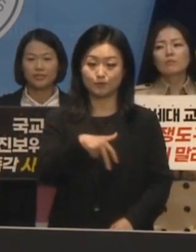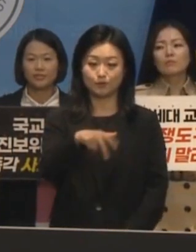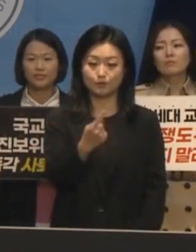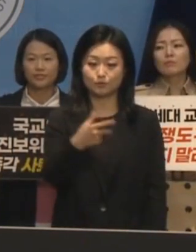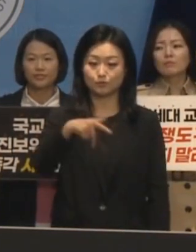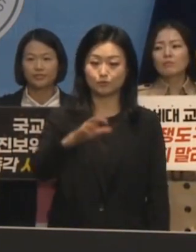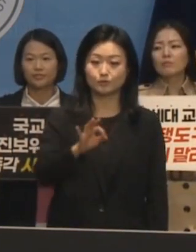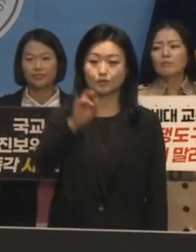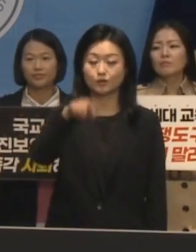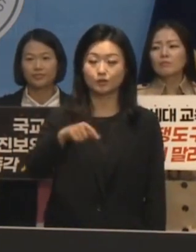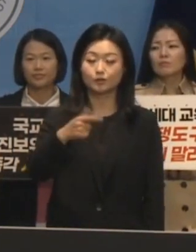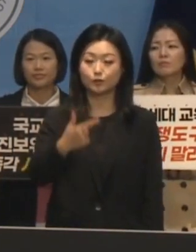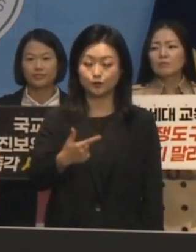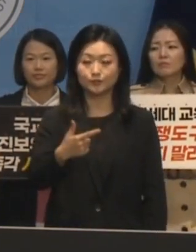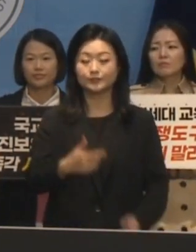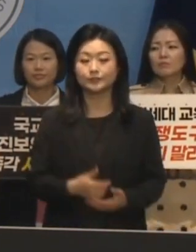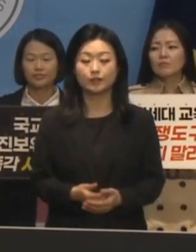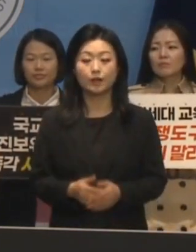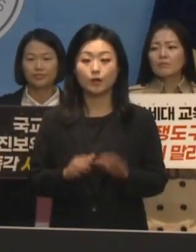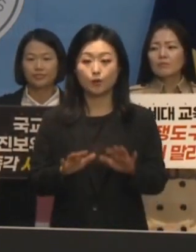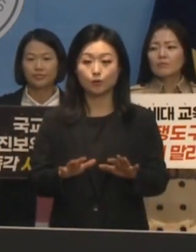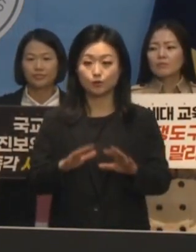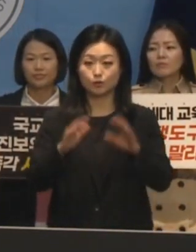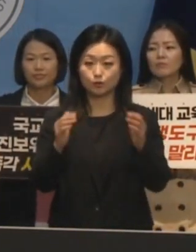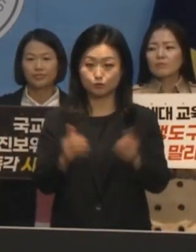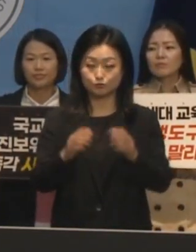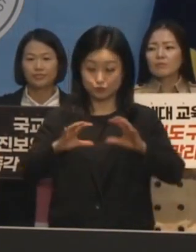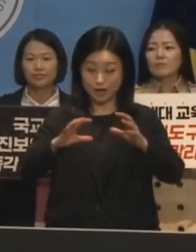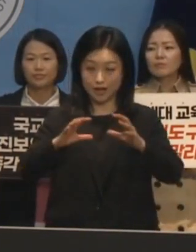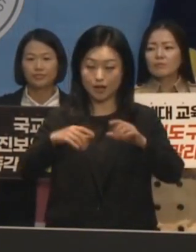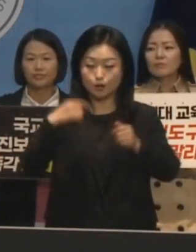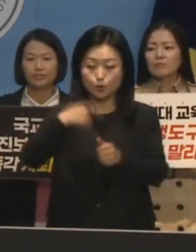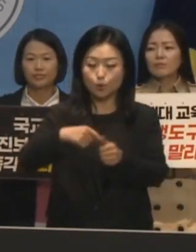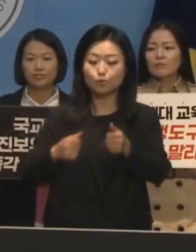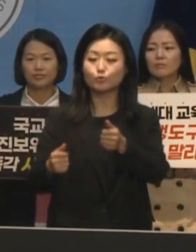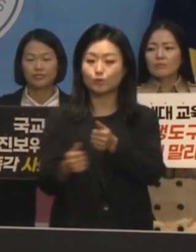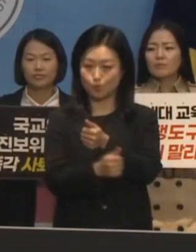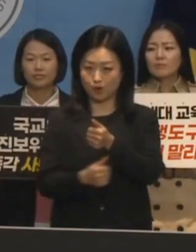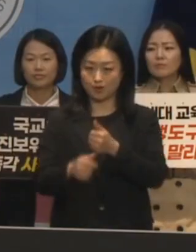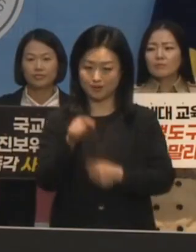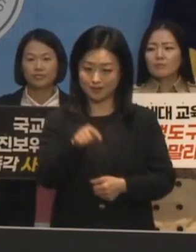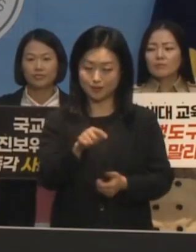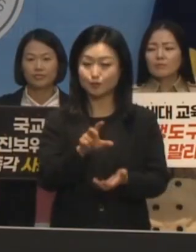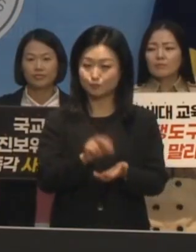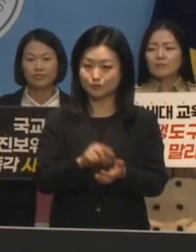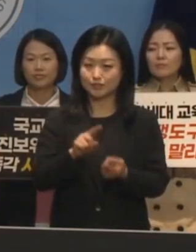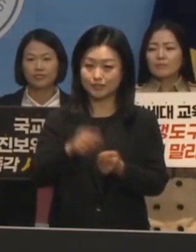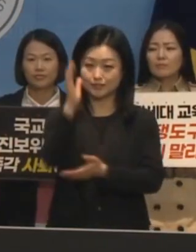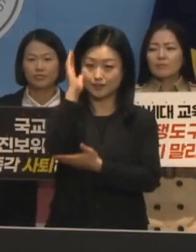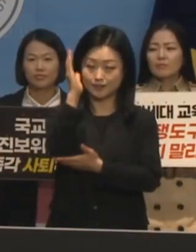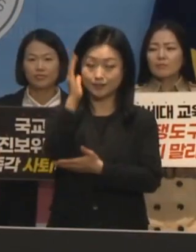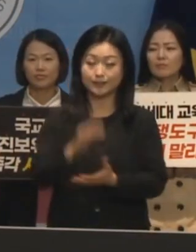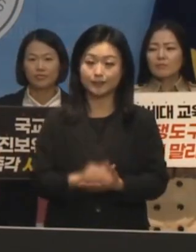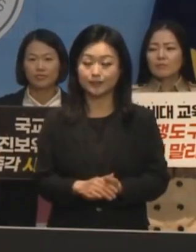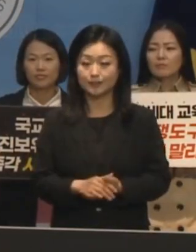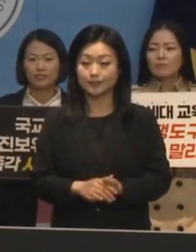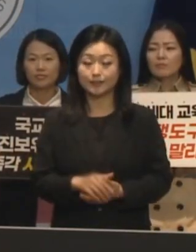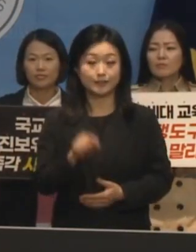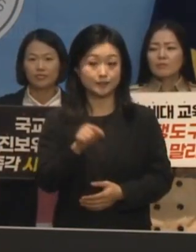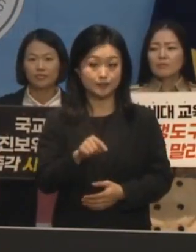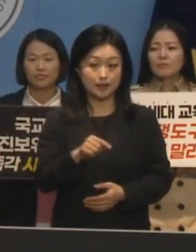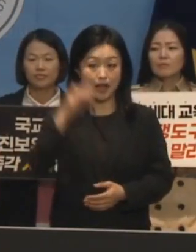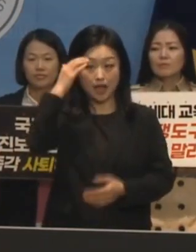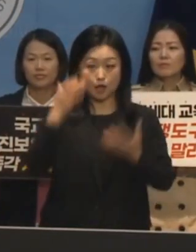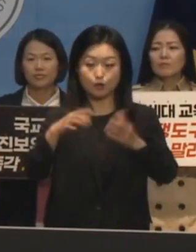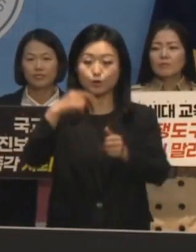조정훈입니다. 오늘은 국가교육위원회에 관한 기자회견을 하도록 하겠습니다. 국가교육위원회는